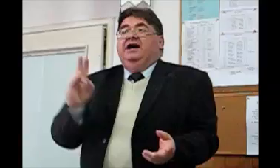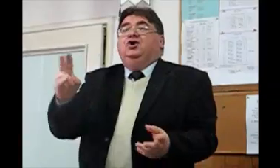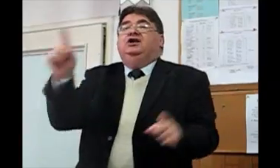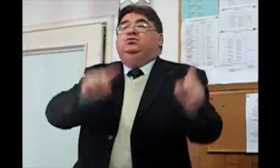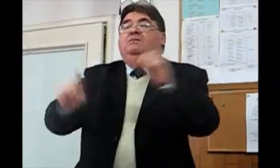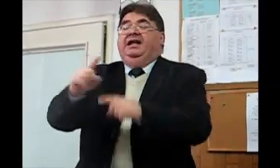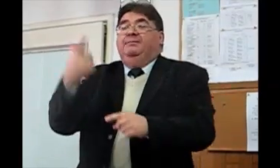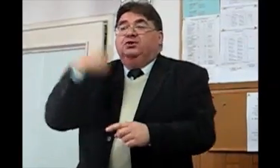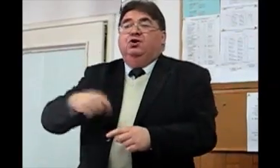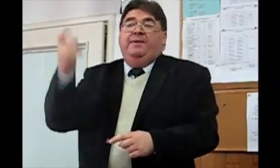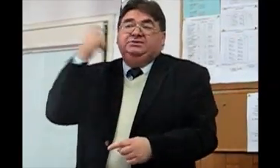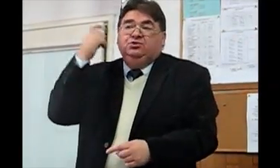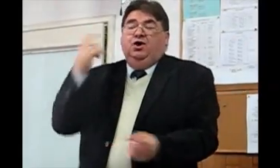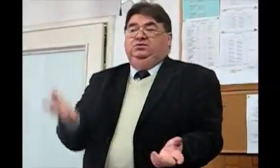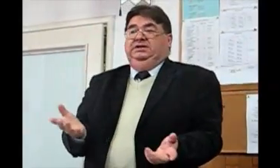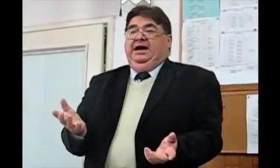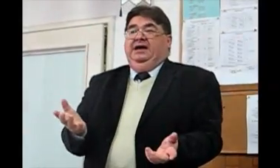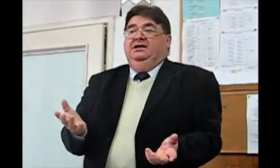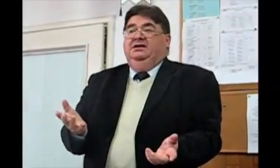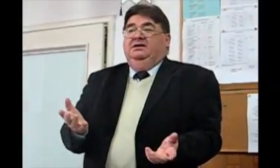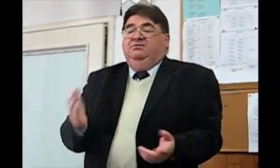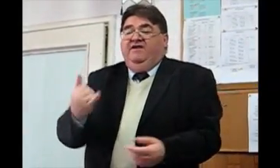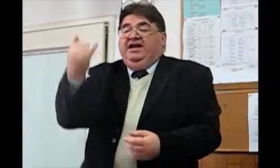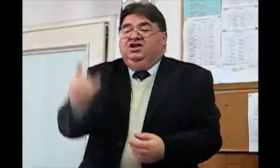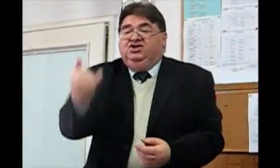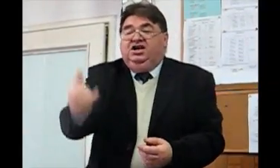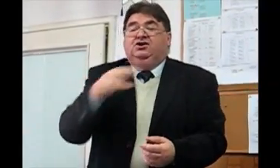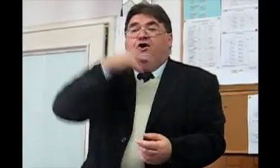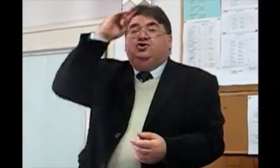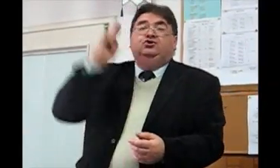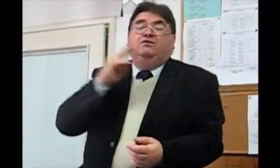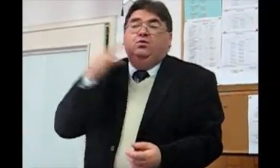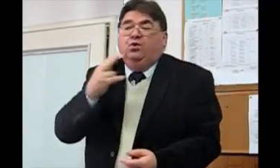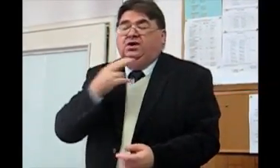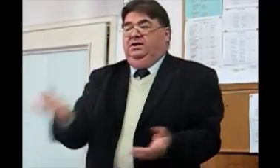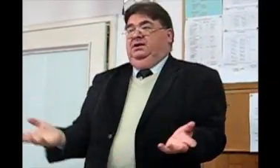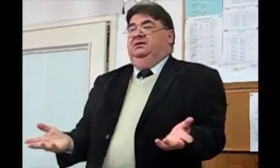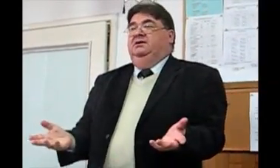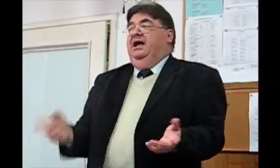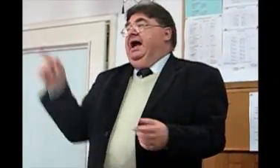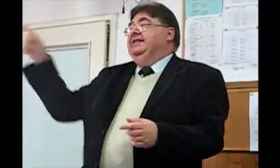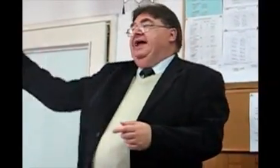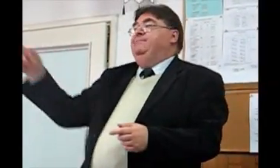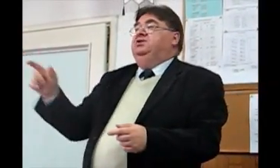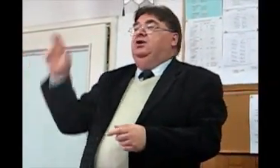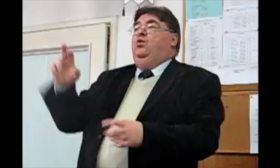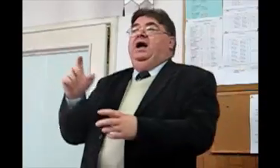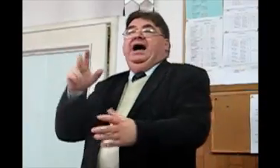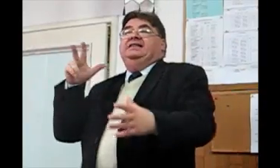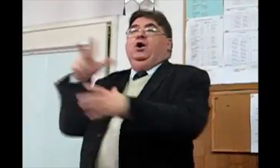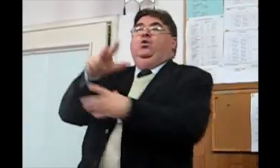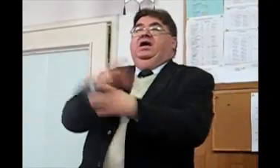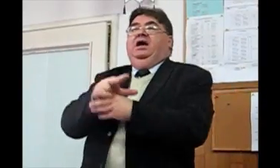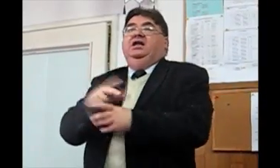jest tłumacze, bo to pas słyszące. Prywatne dzieci o wszystkim głuchy. A tam się uch atakuje.